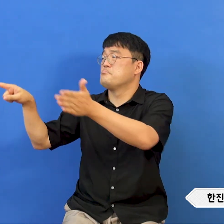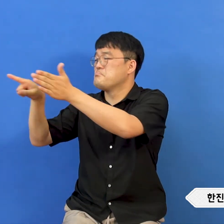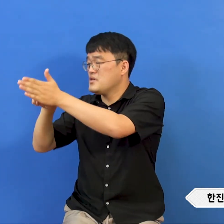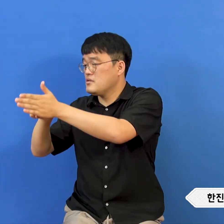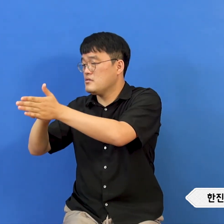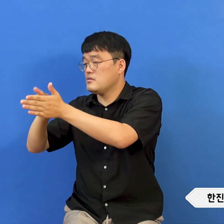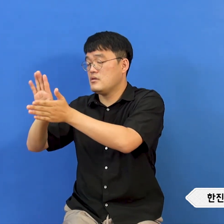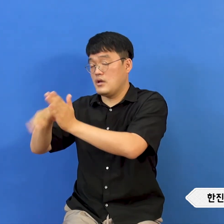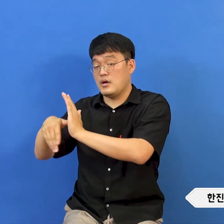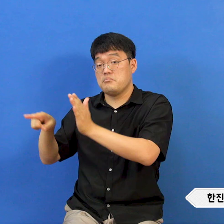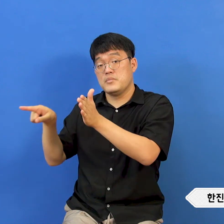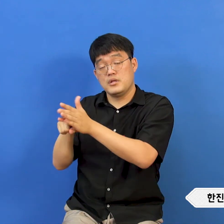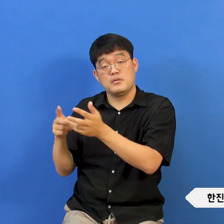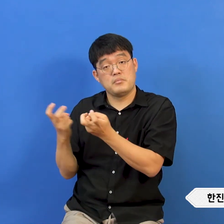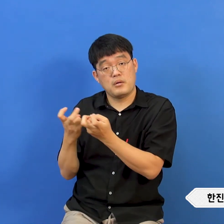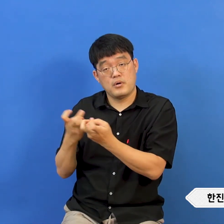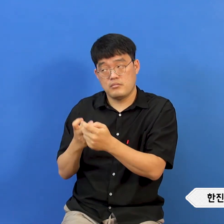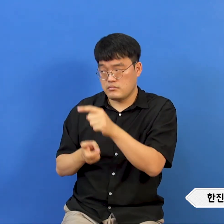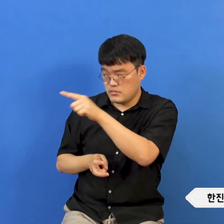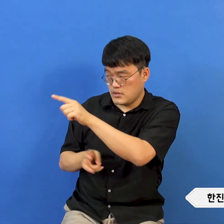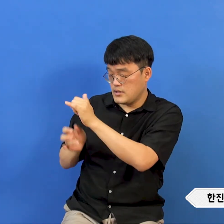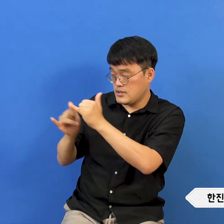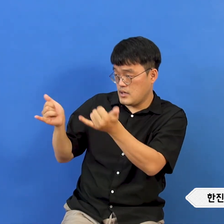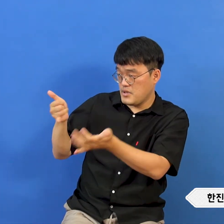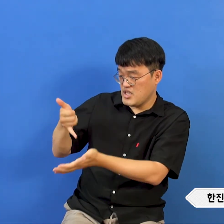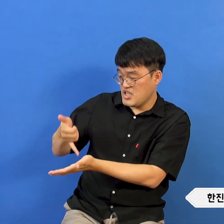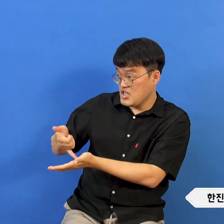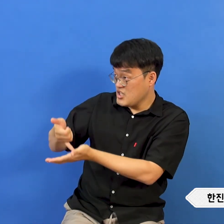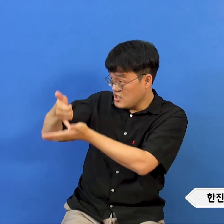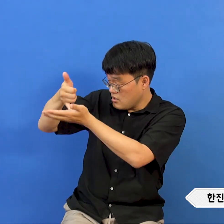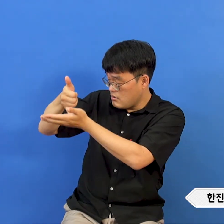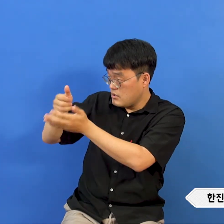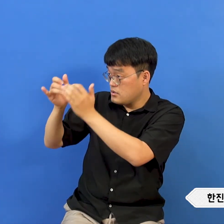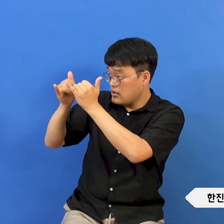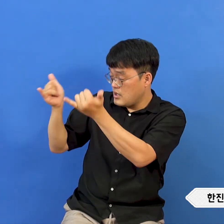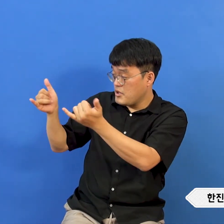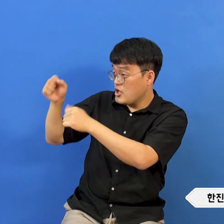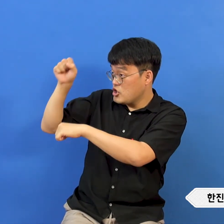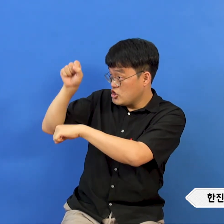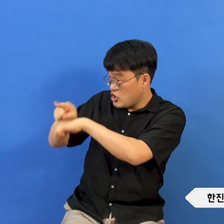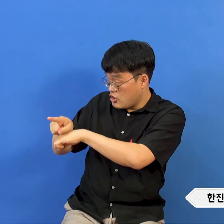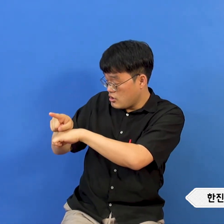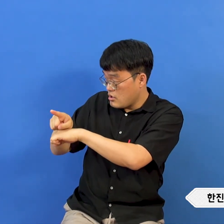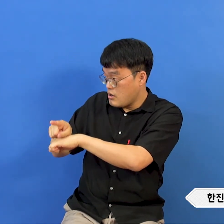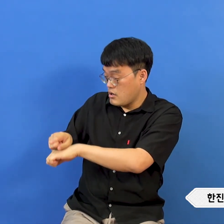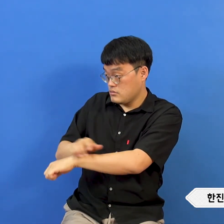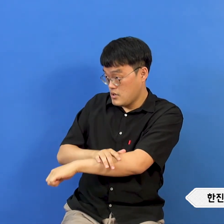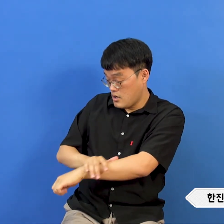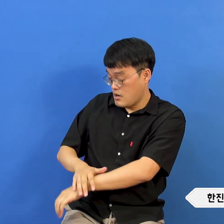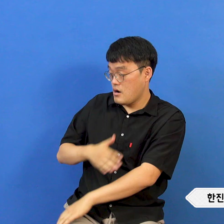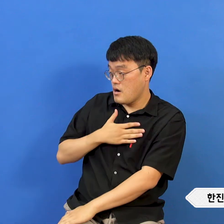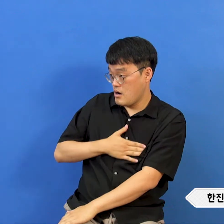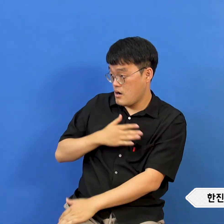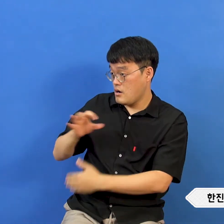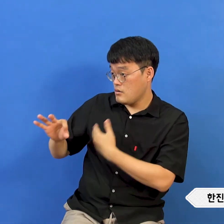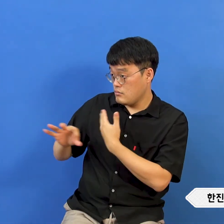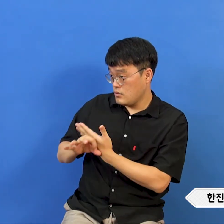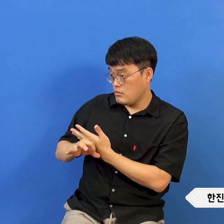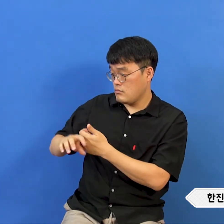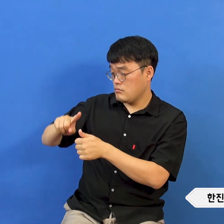수 있습니까? 그 사람의 인격과 됨됨이를 알면 저절로 신뢰가 가고 저절로 믿어지지